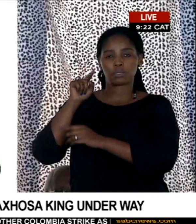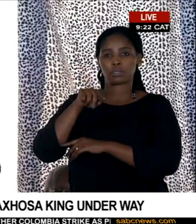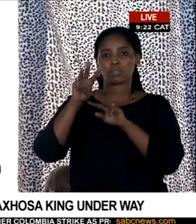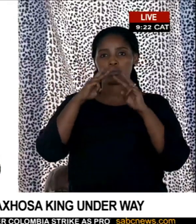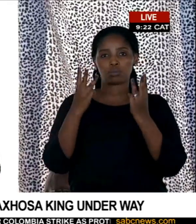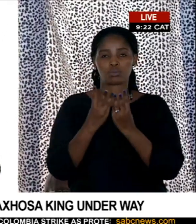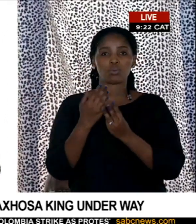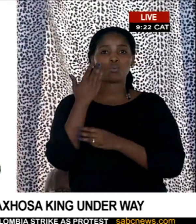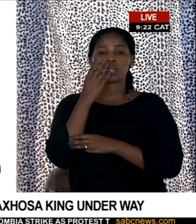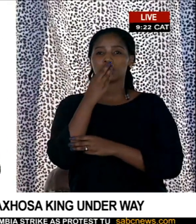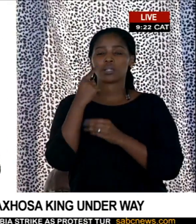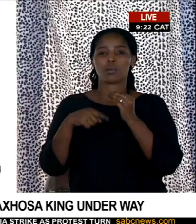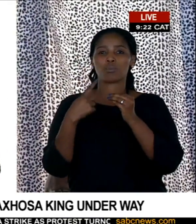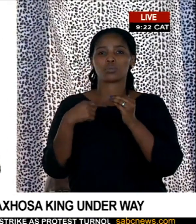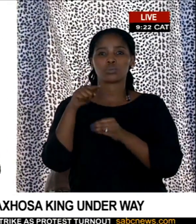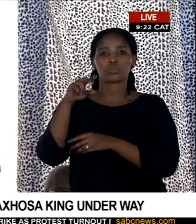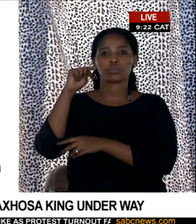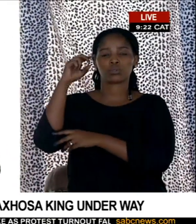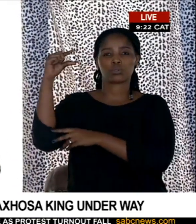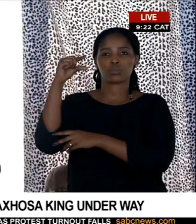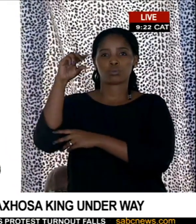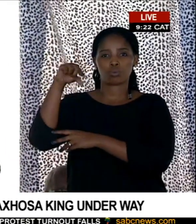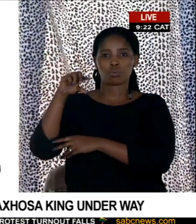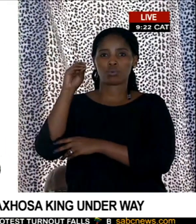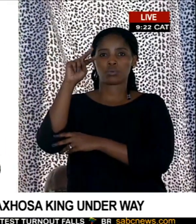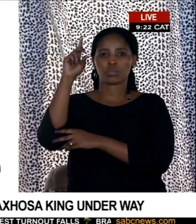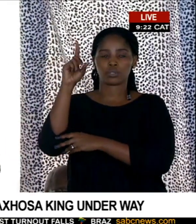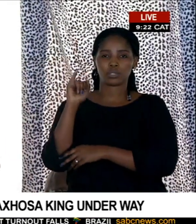ngeengqondi nabantu abathe bazisa